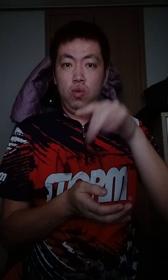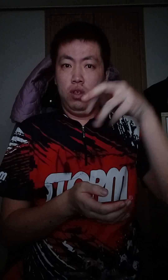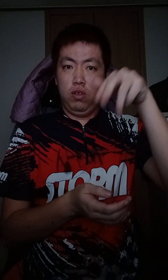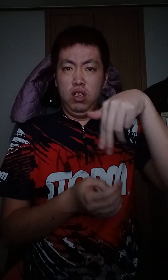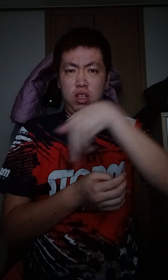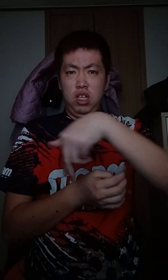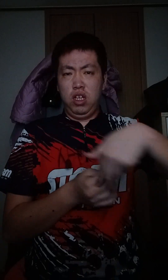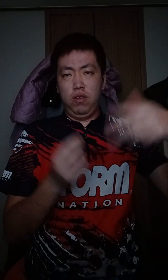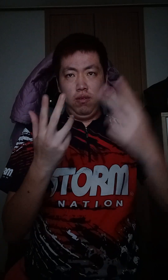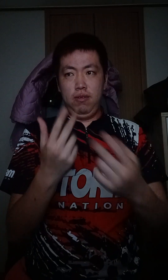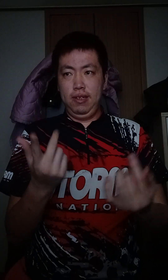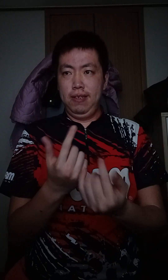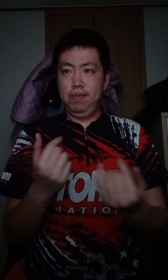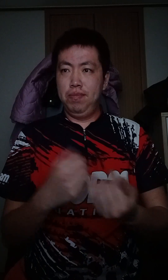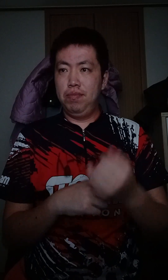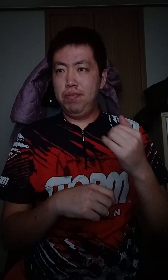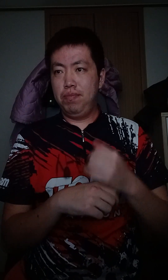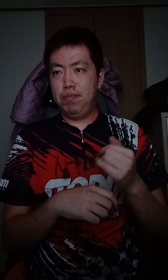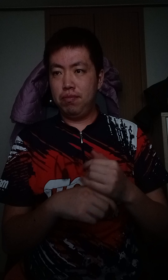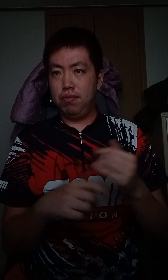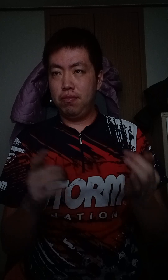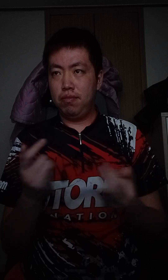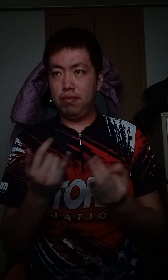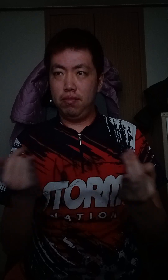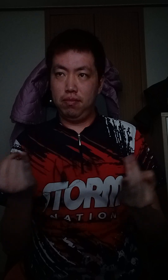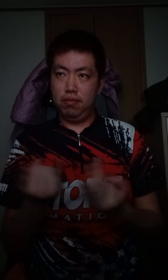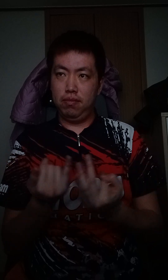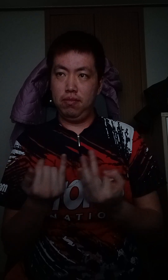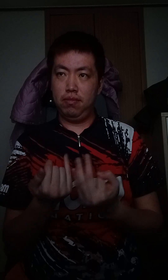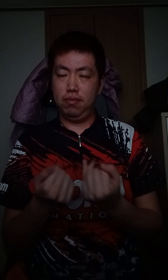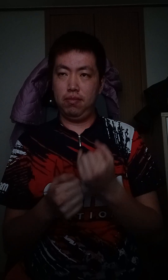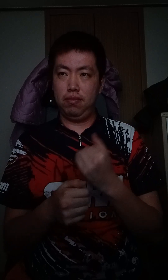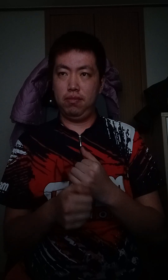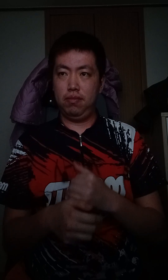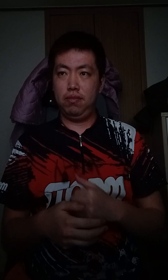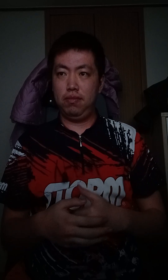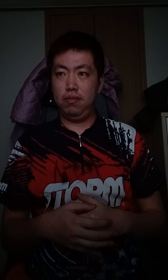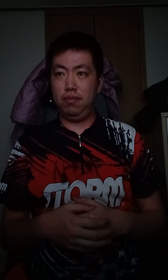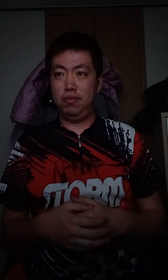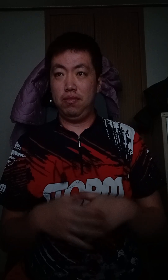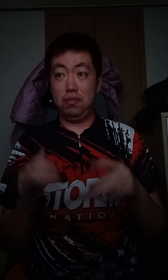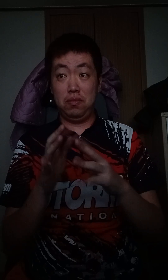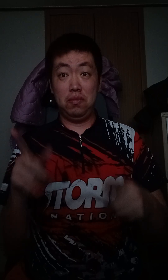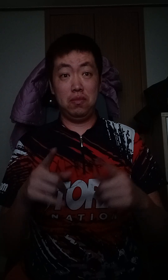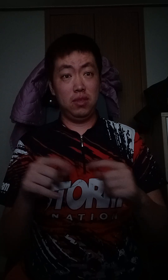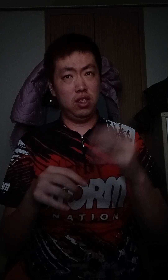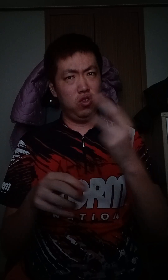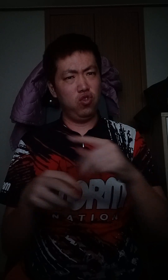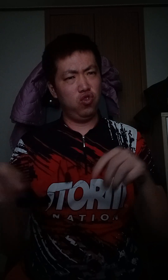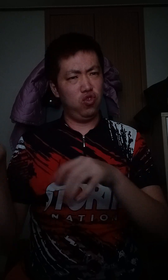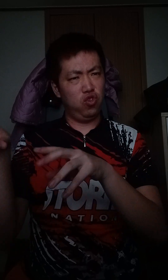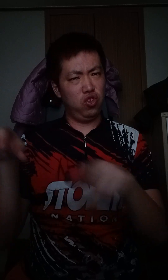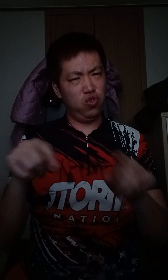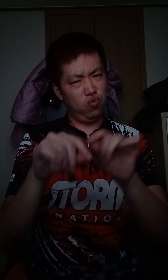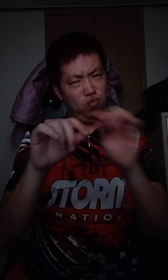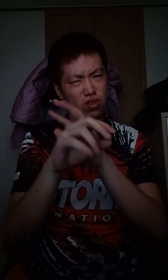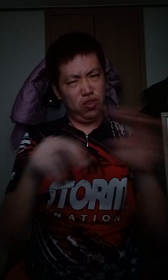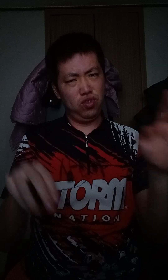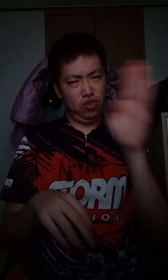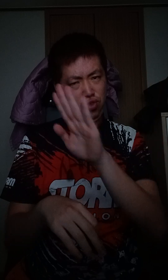운전자 70대 A씨와 승객 등 10명이 다쳐 병원으로 옮겨졌습니다. 문이 찌그러들어서 사람이